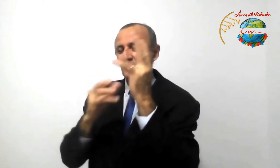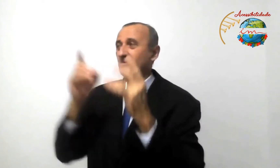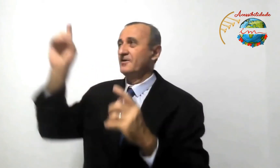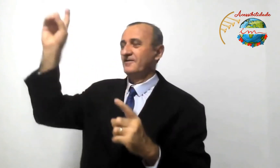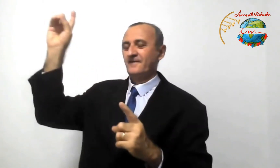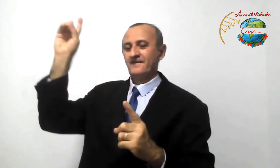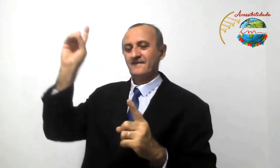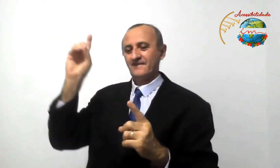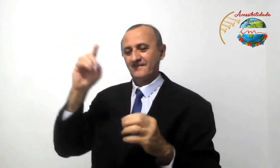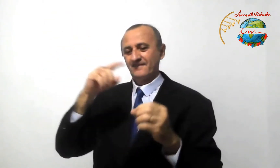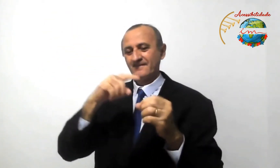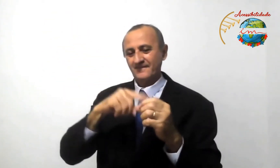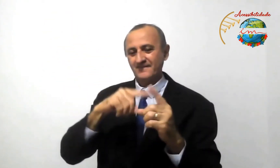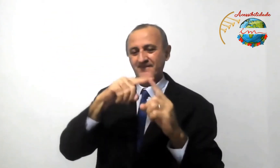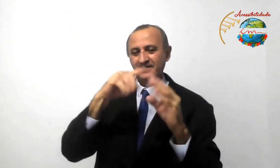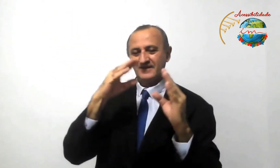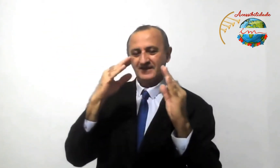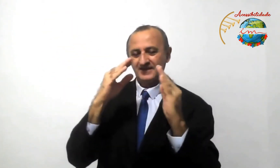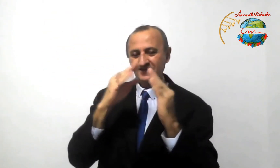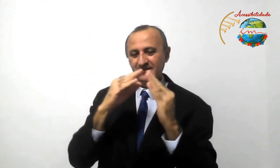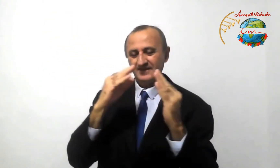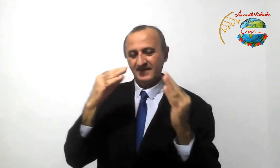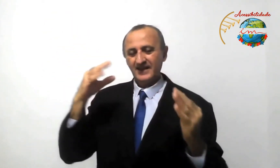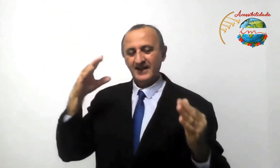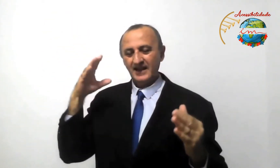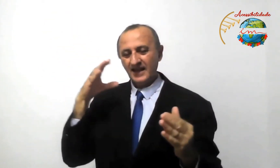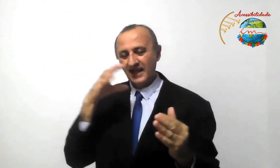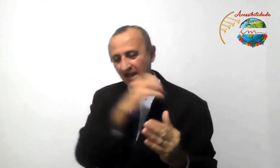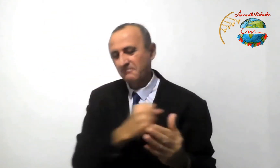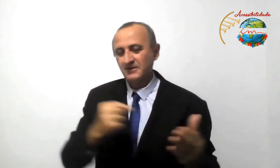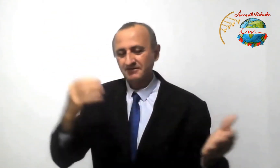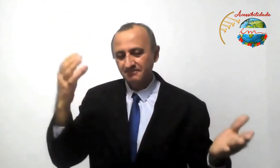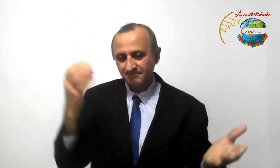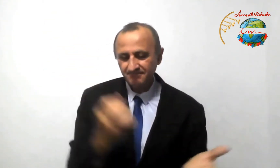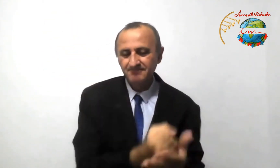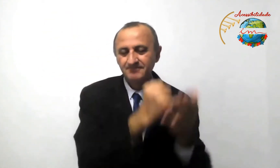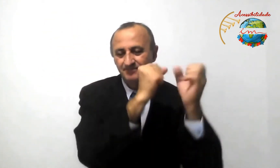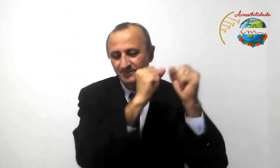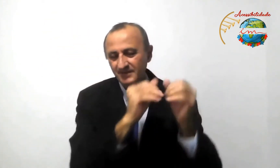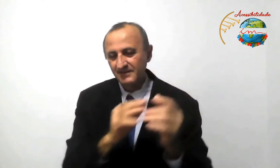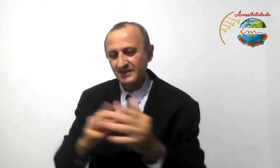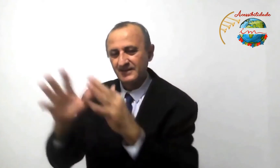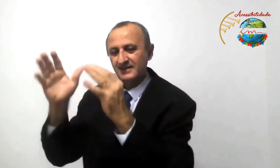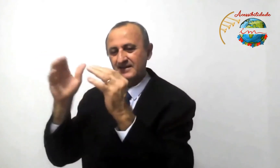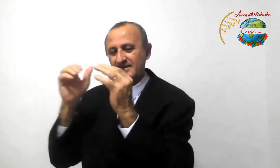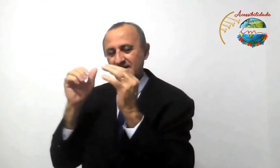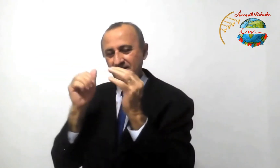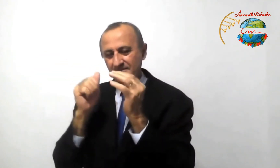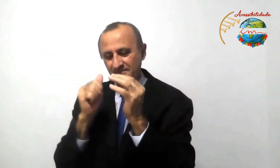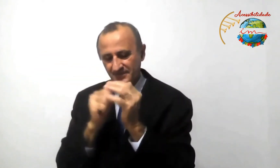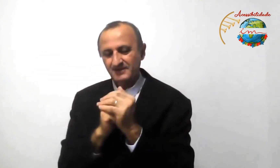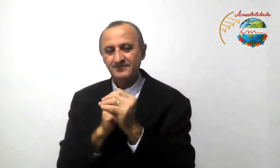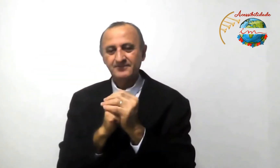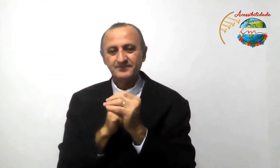o noivo que vem buscar a sua igreja. Breve ele voltará e levará para a eternidade.